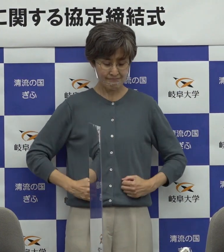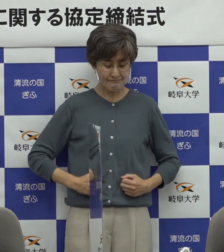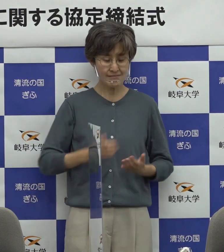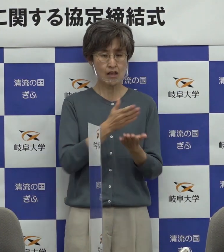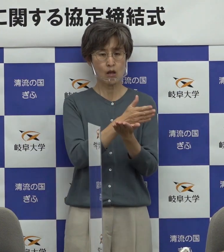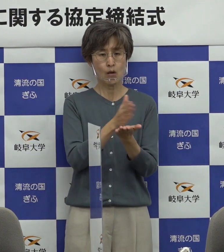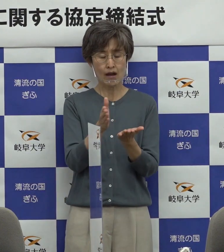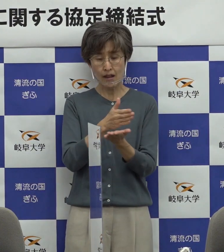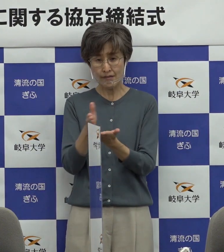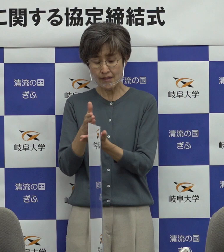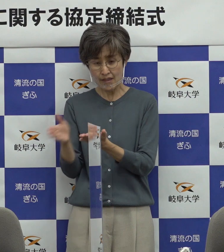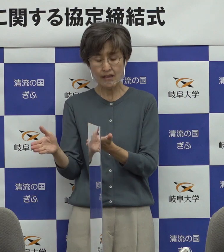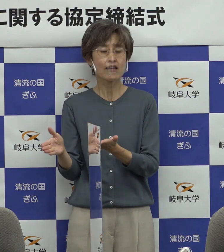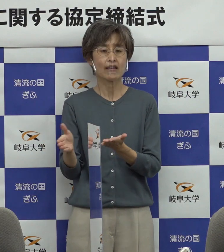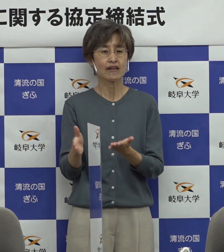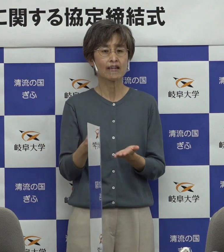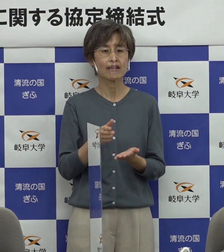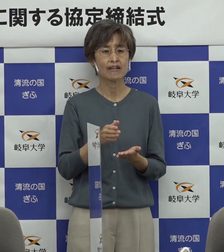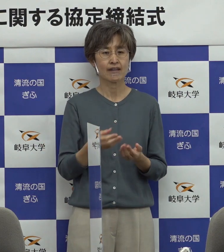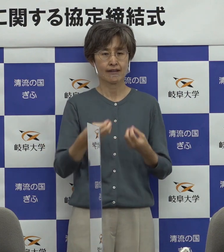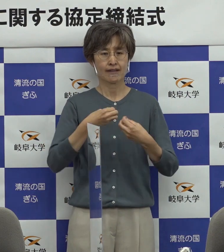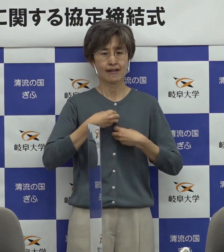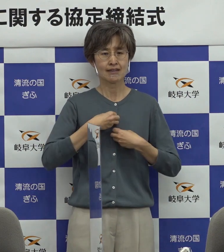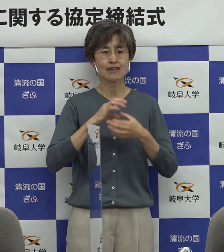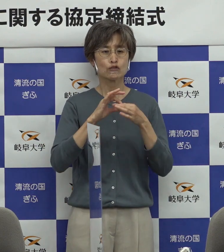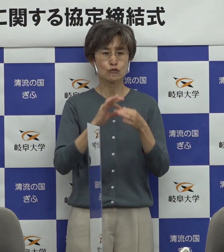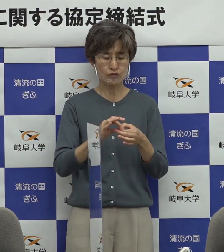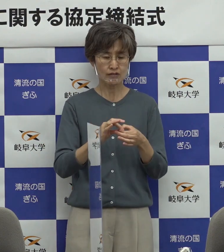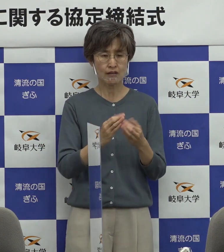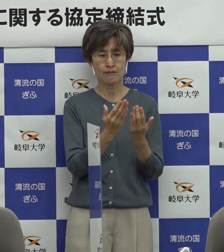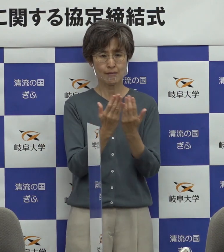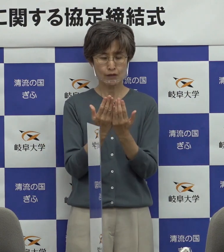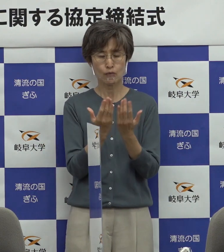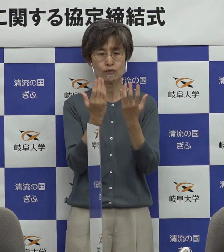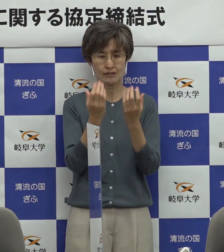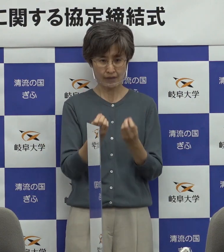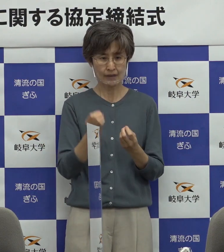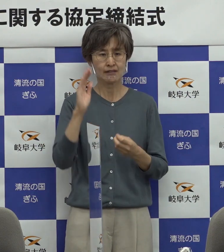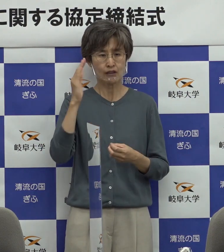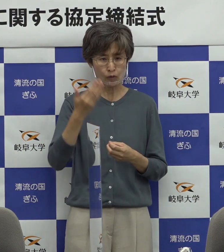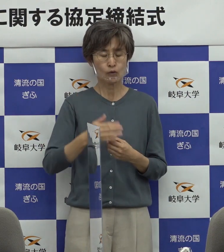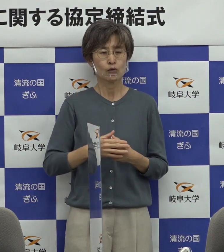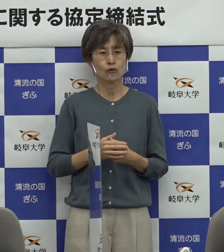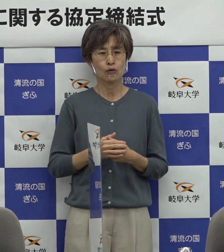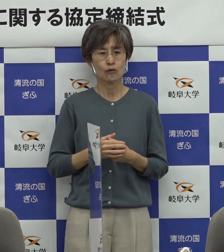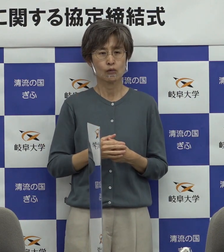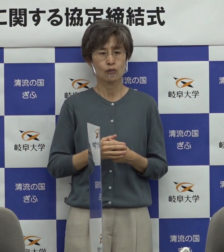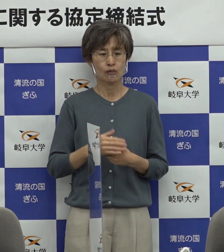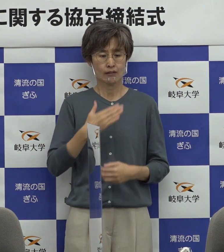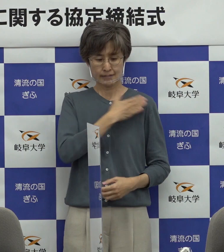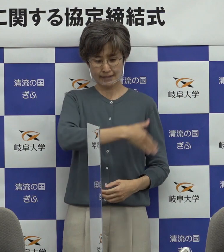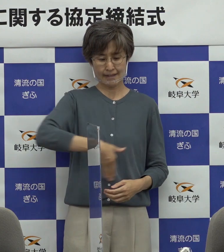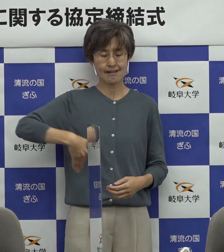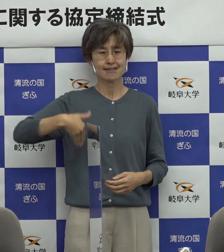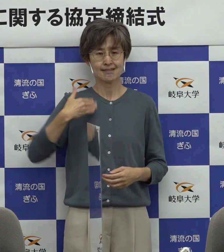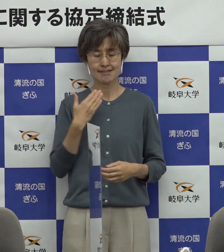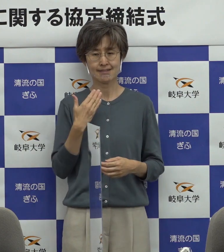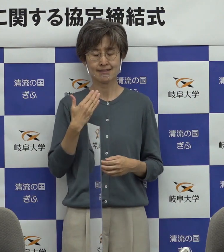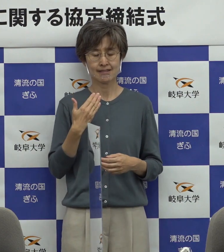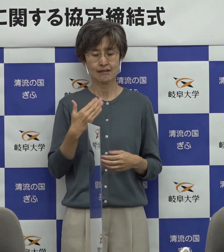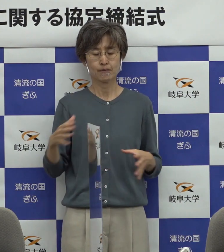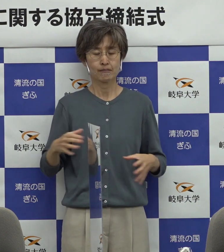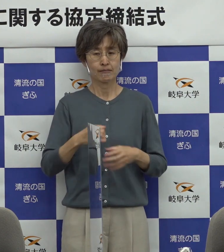感染ウイルスなりの病気を学んでいたけれども、全身をその相場の的